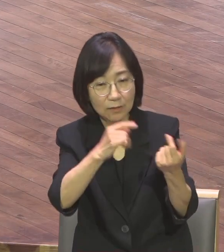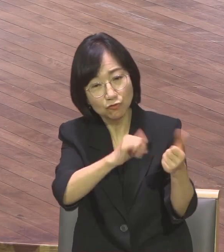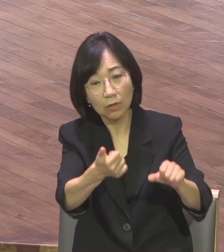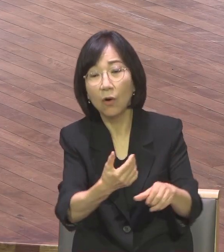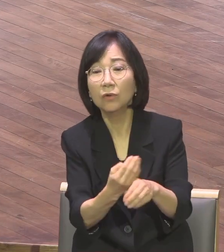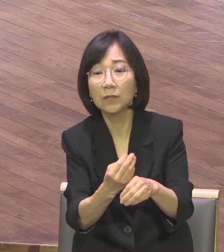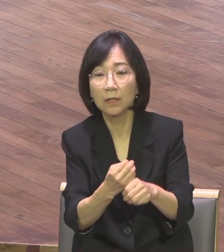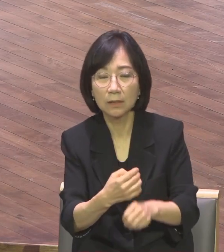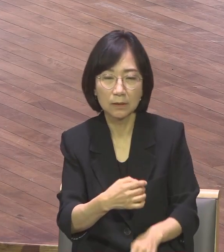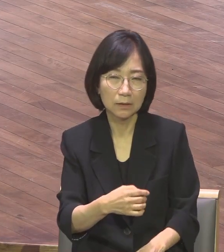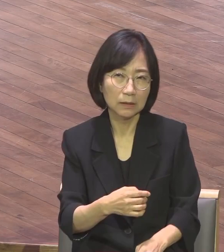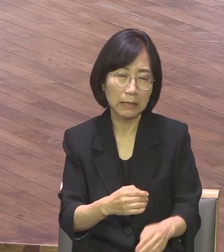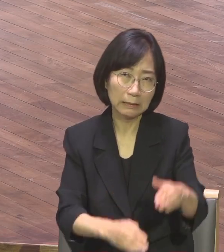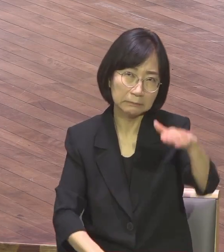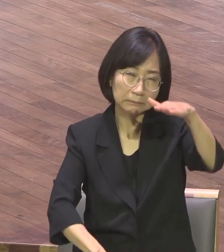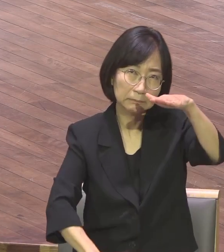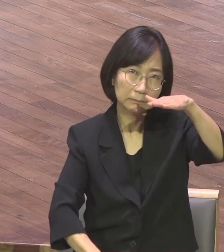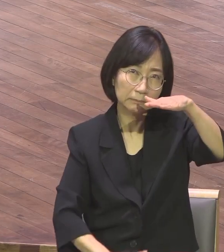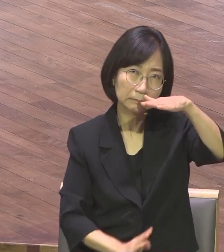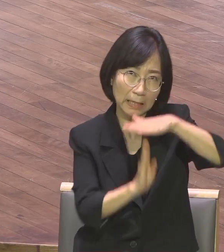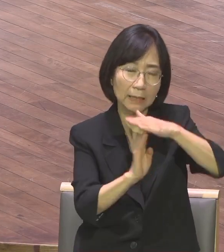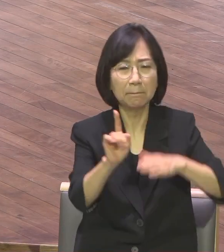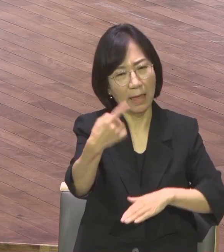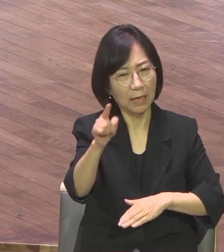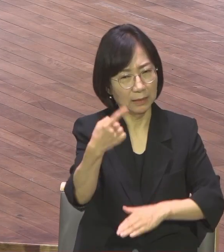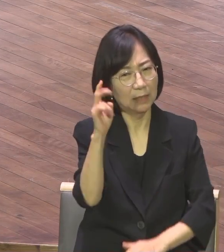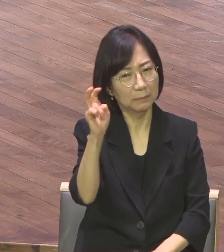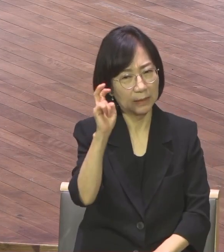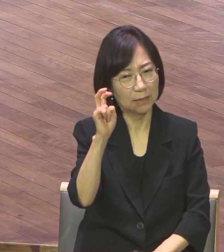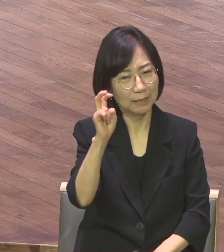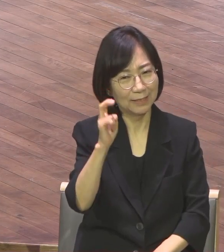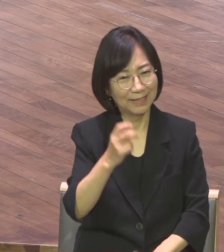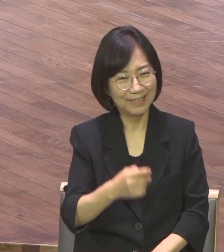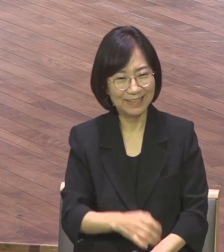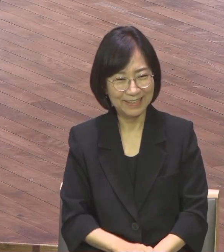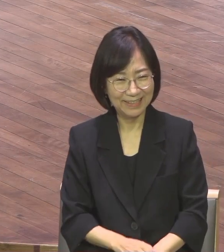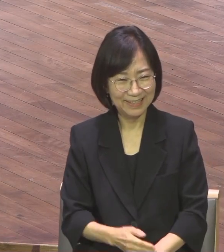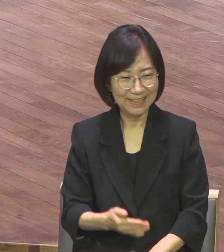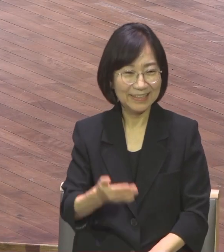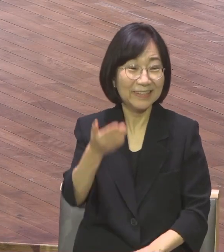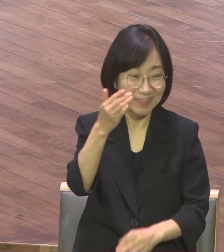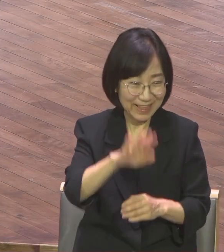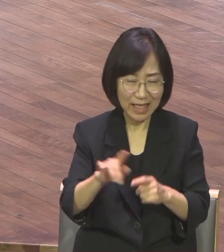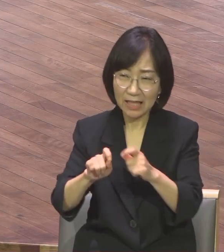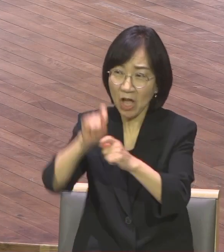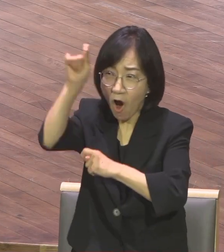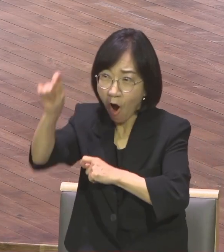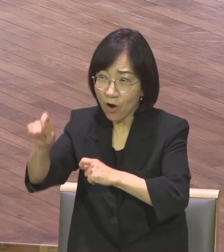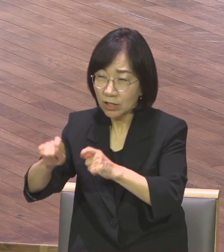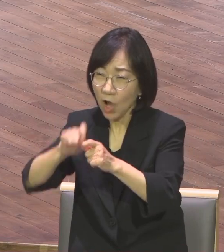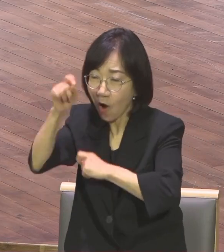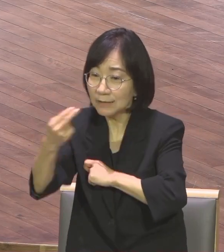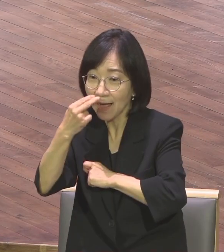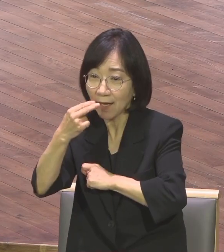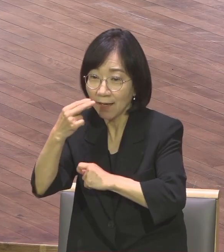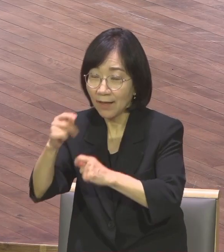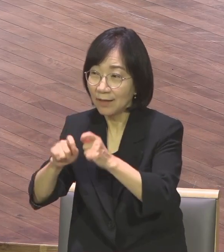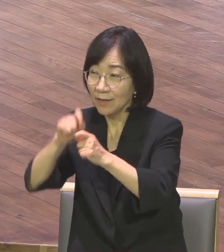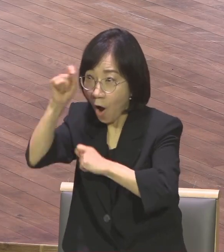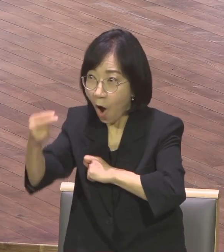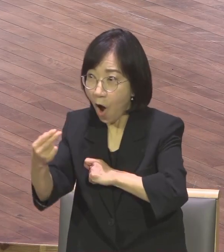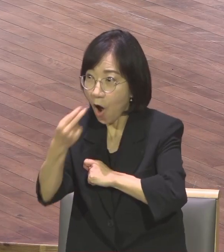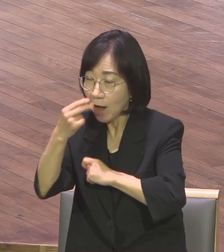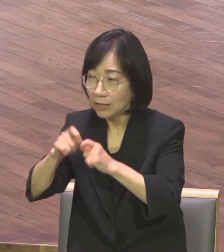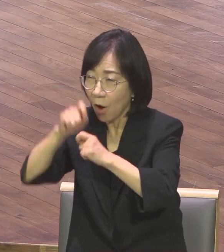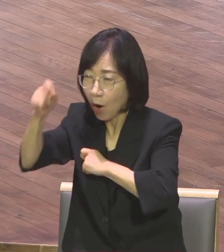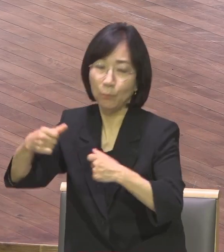그 물질을 가지고 다 섭니까? 물질의 맛을 본 사람은요 아까워 서지를 못해요. 돈이